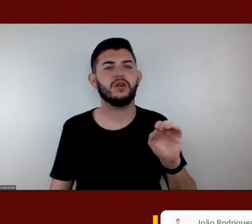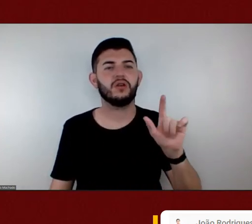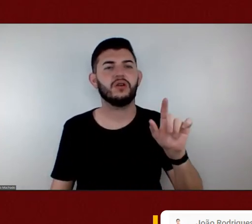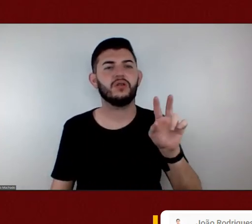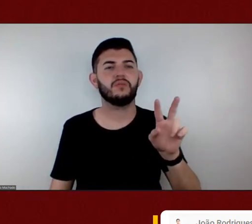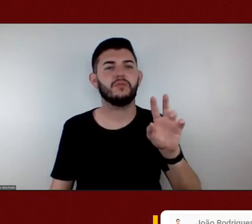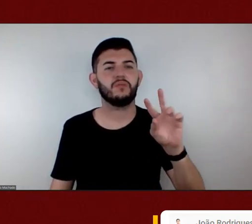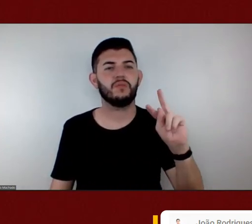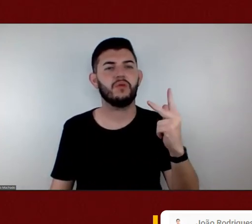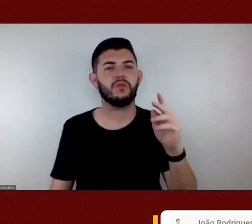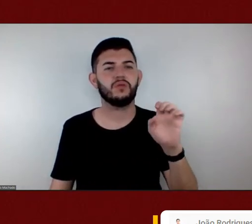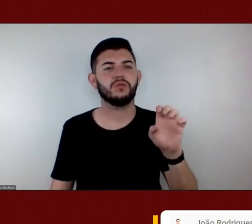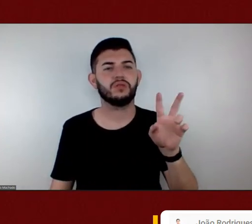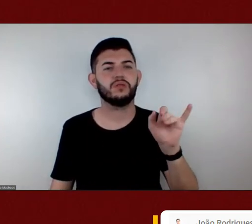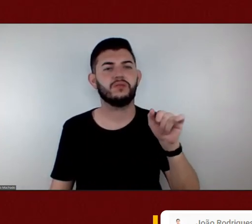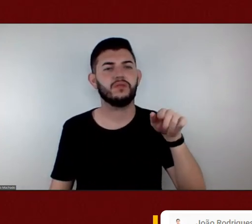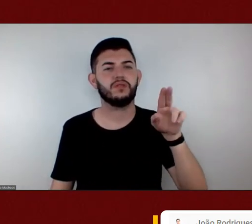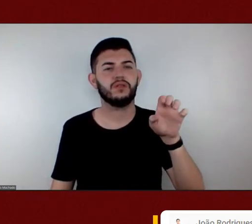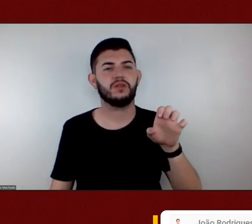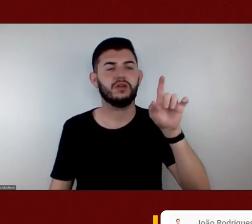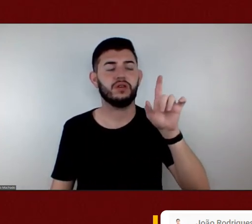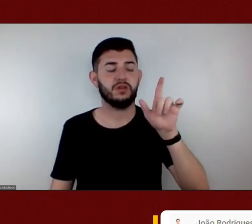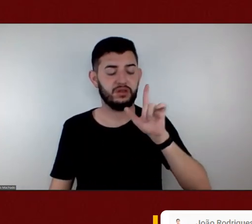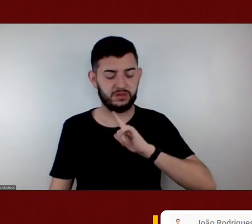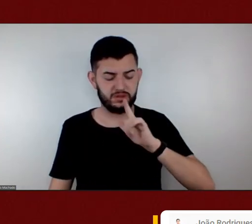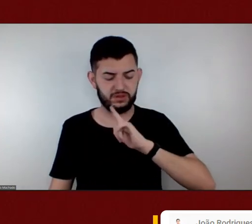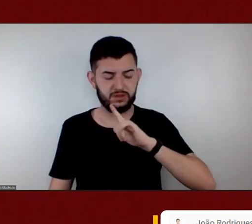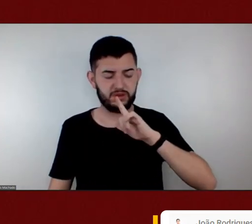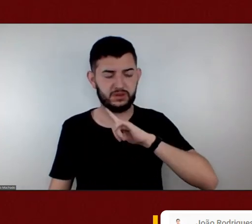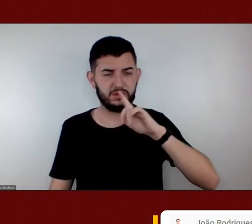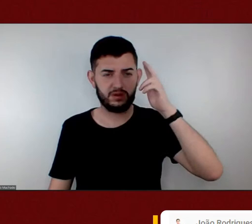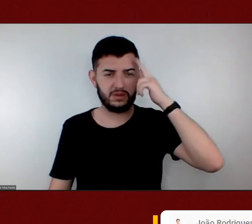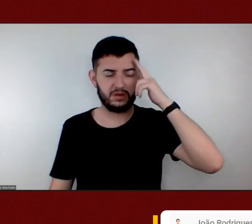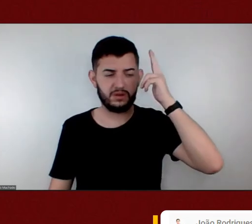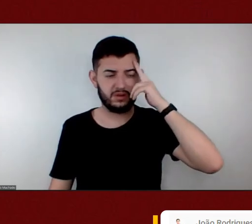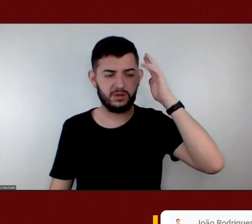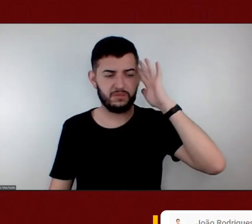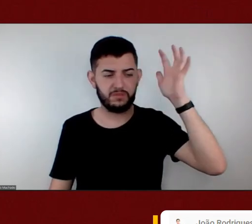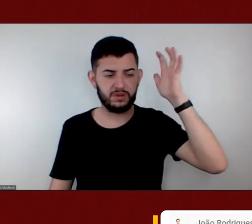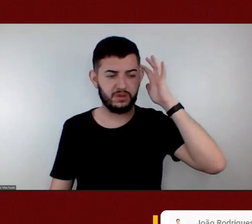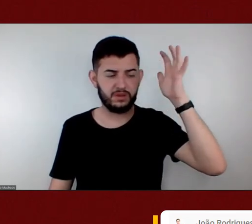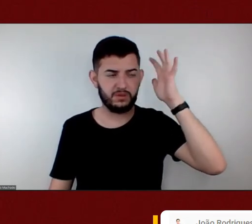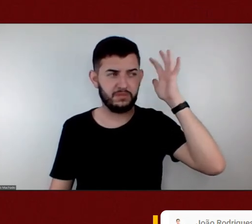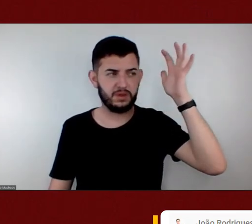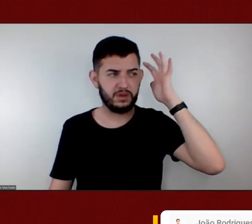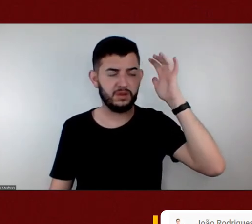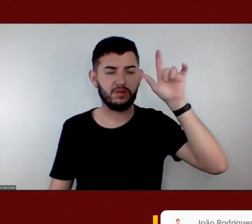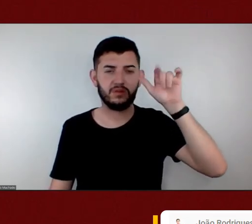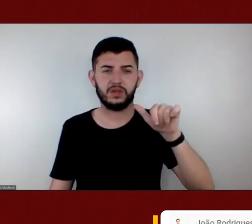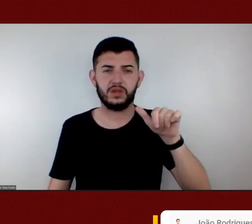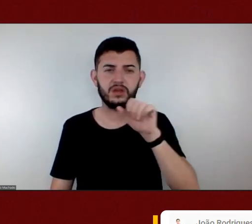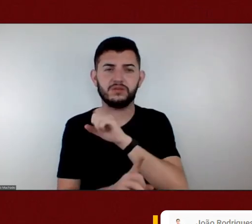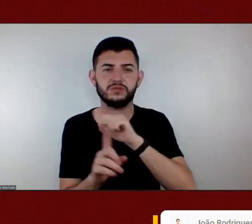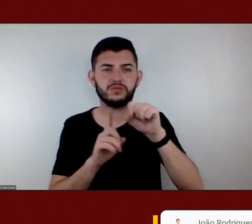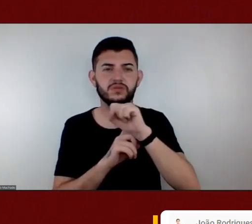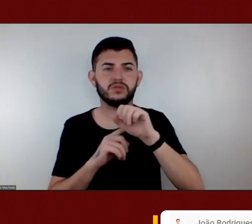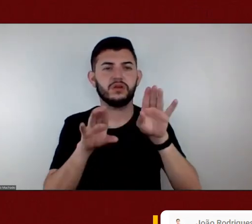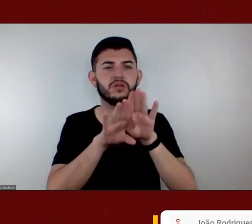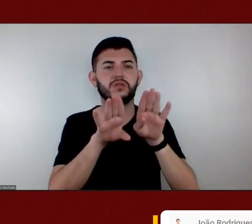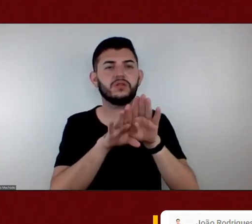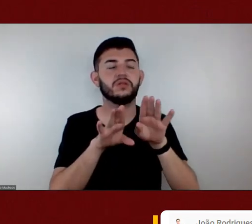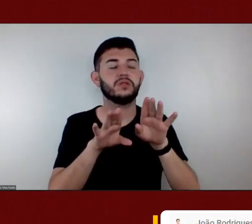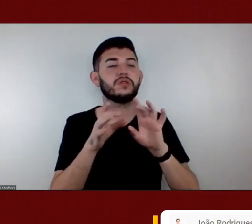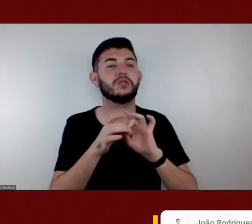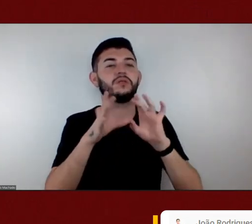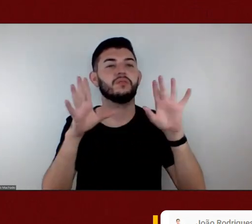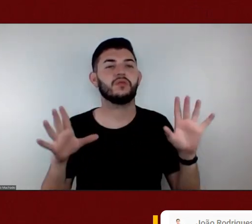modificando todo um pensamento que se denominava social-democrata, vinculado à classe